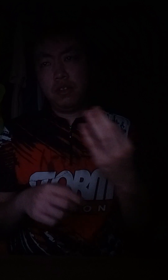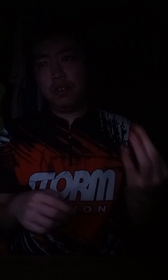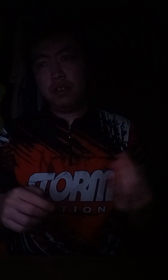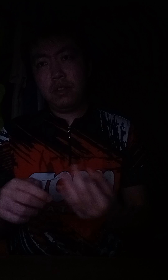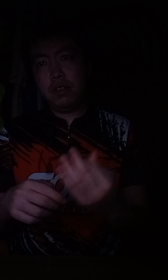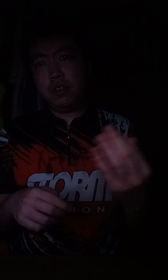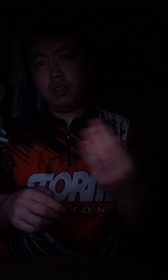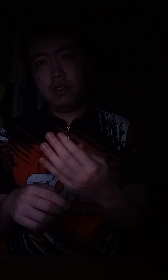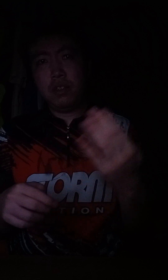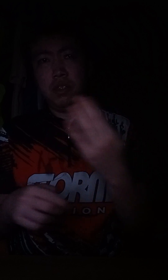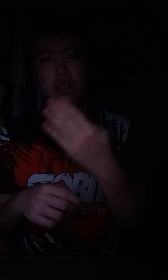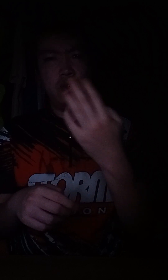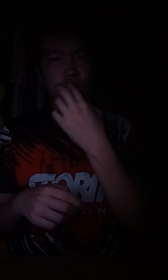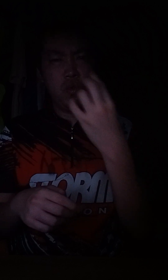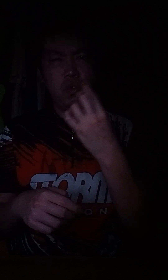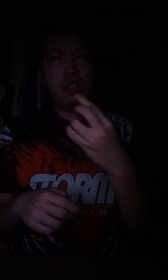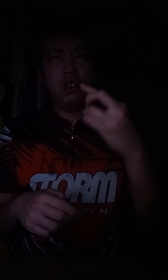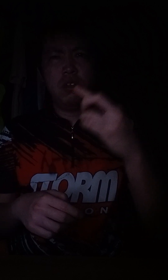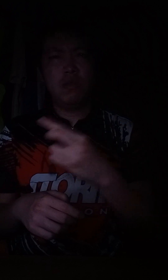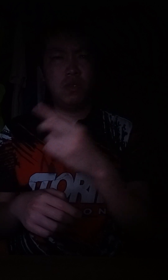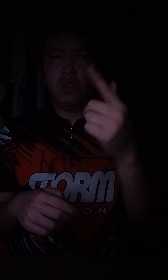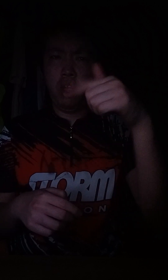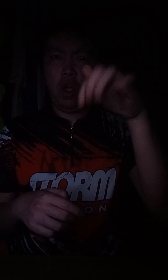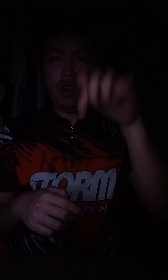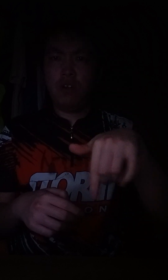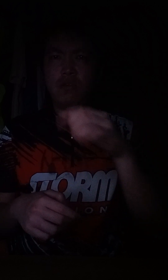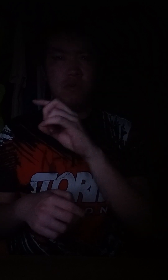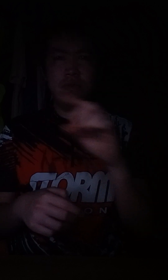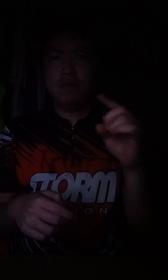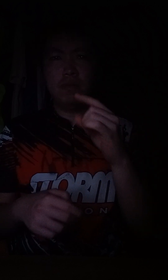이 남성의 혈중 알코올 농도는 면허 정지 수준으로 측정됐습니다.